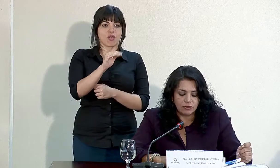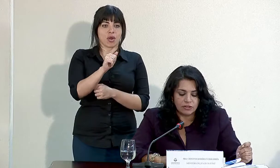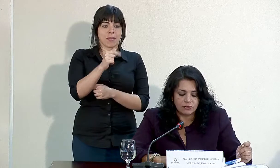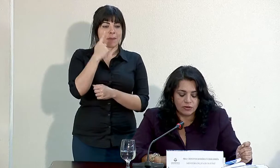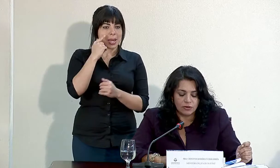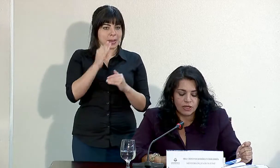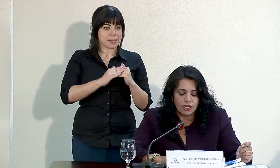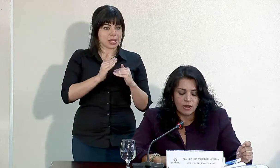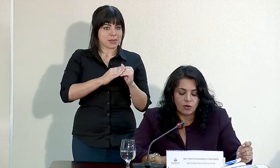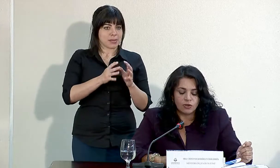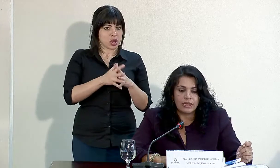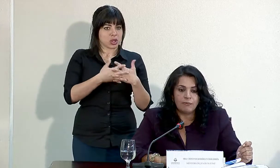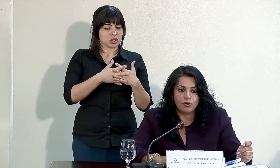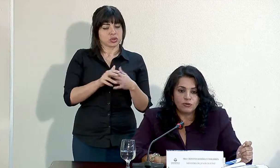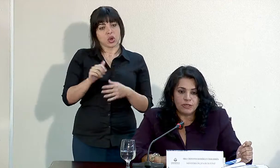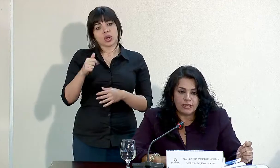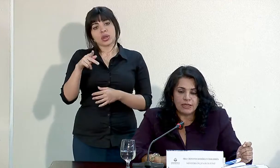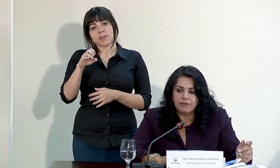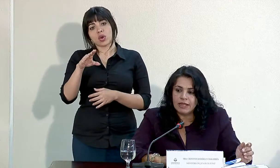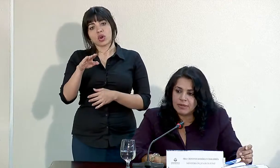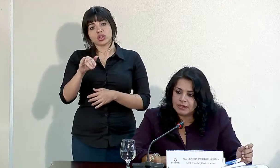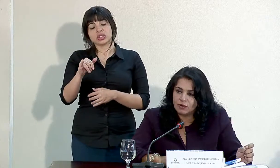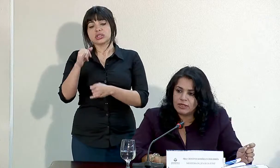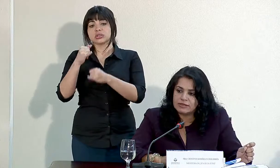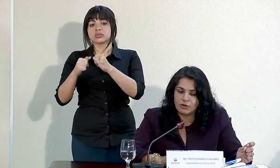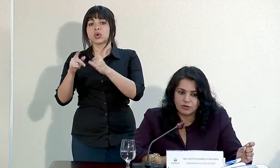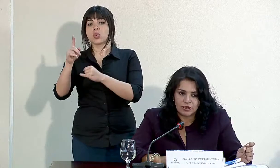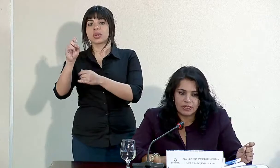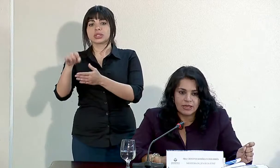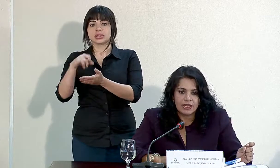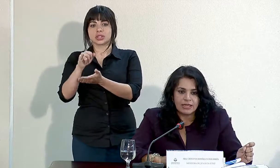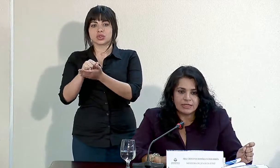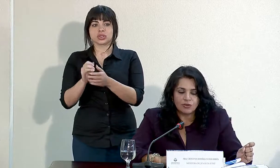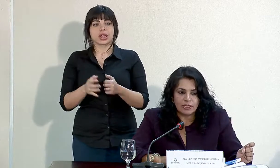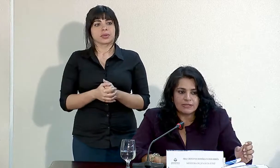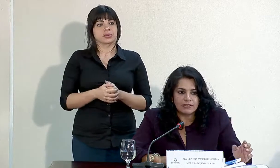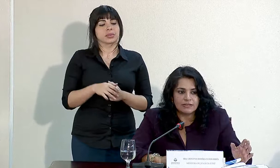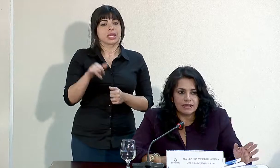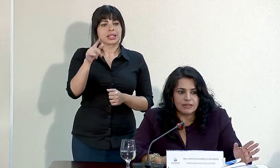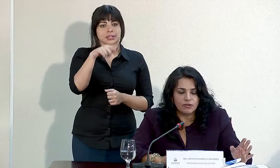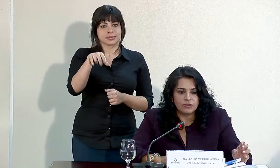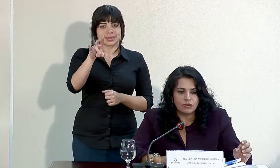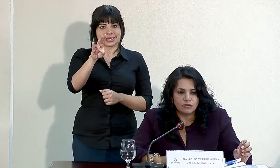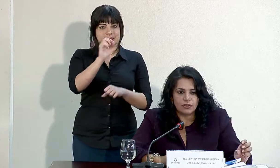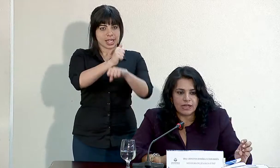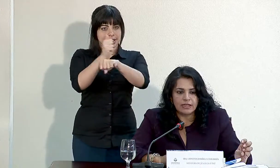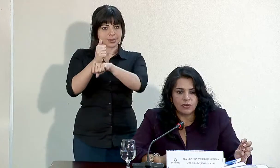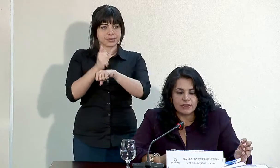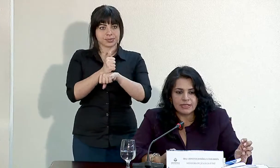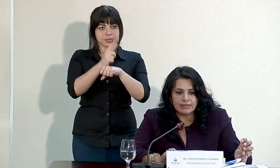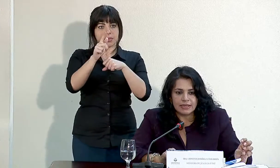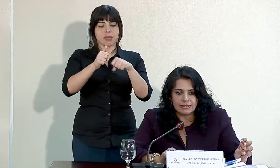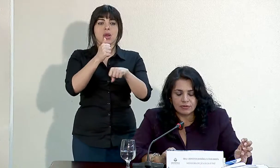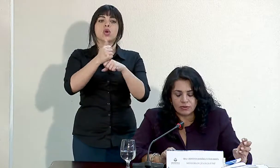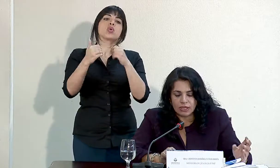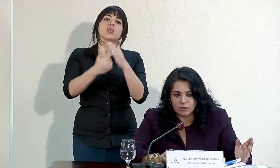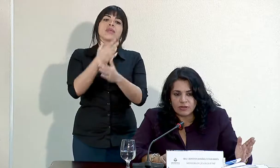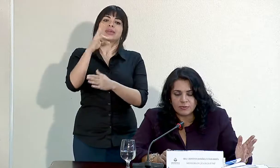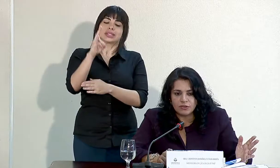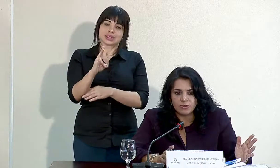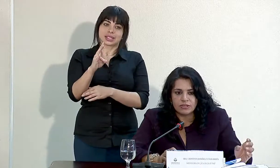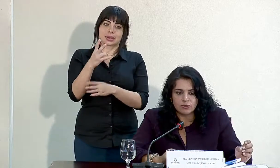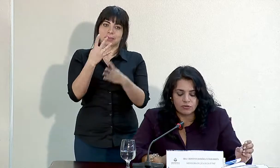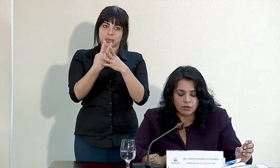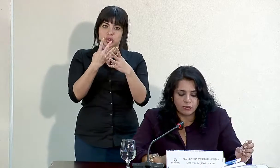mínima contención, otra en Pocosí y finalmente una en San José. Esas son las 7 sedes donde se construirán